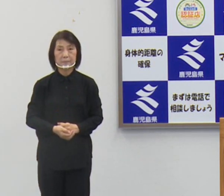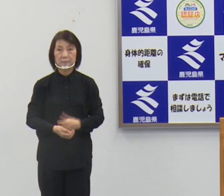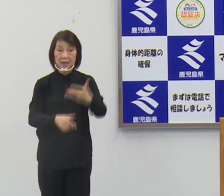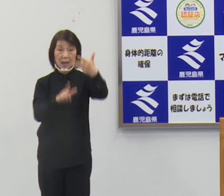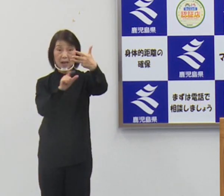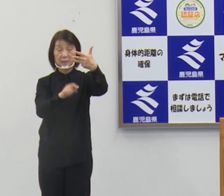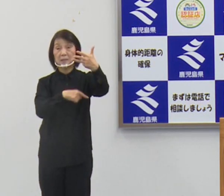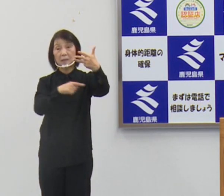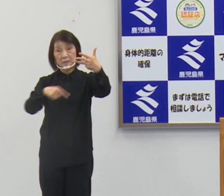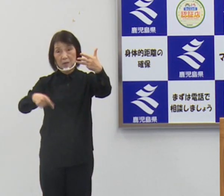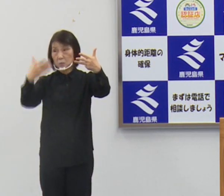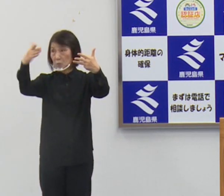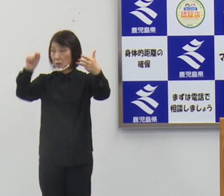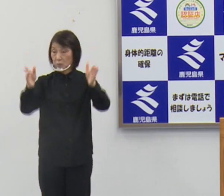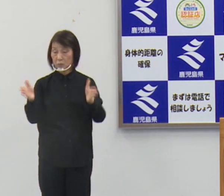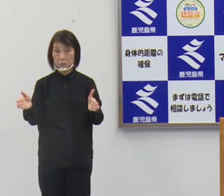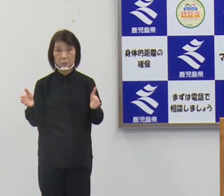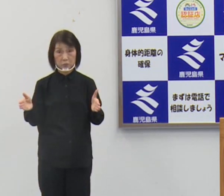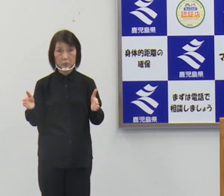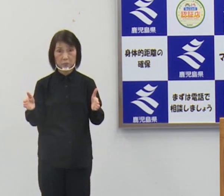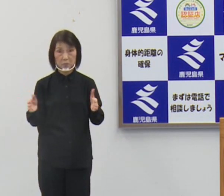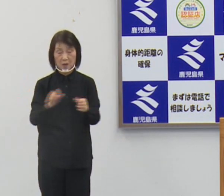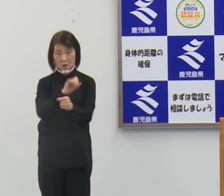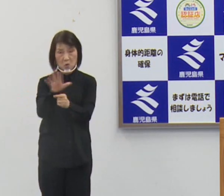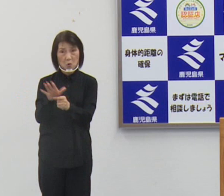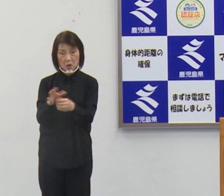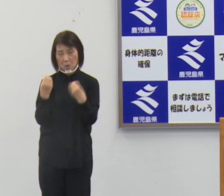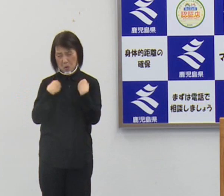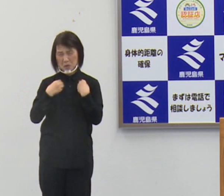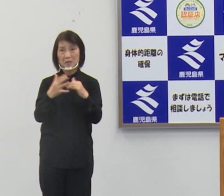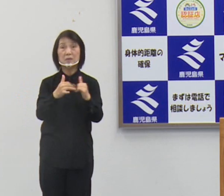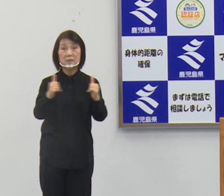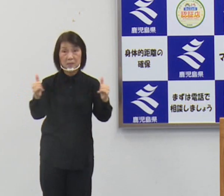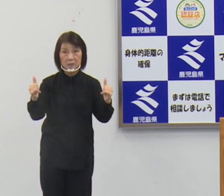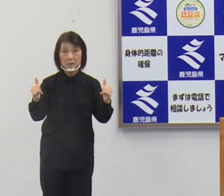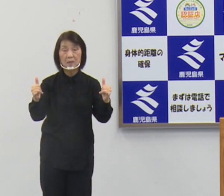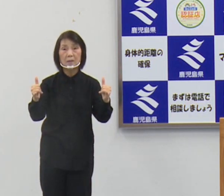8月から9月にかけまして、コロナ感染者の